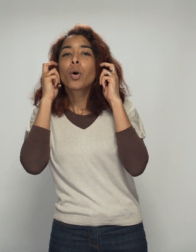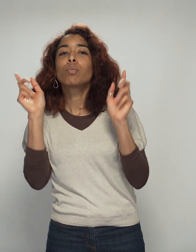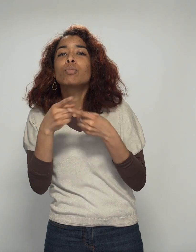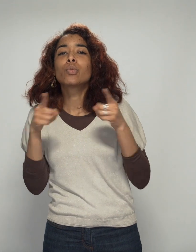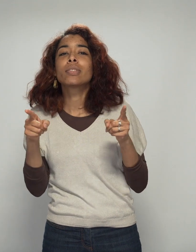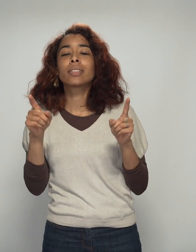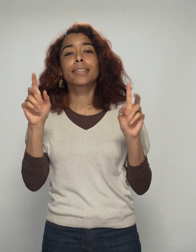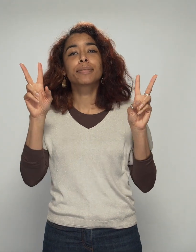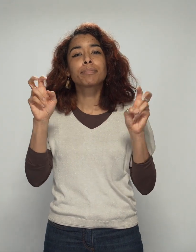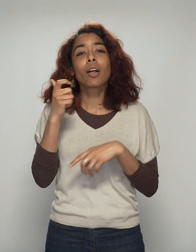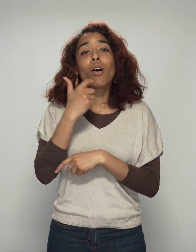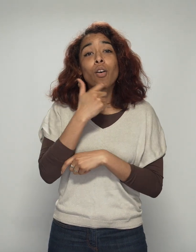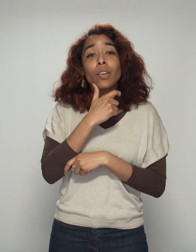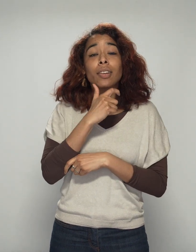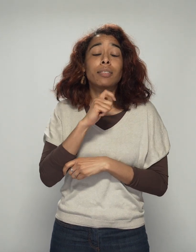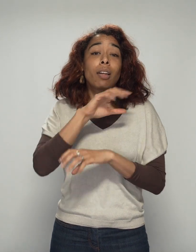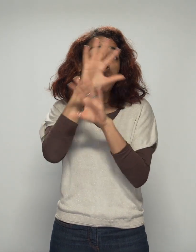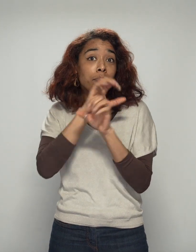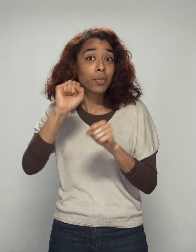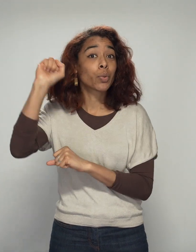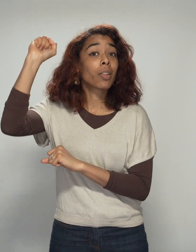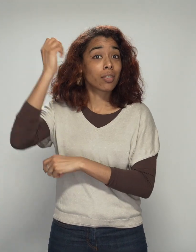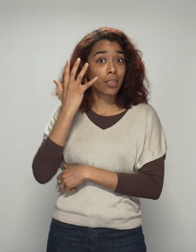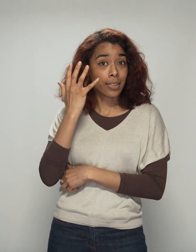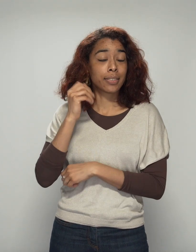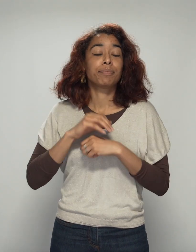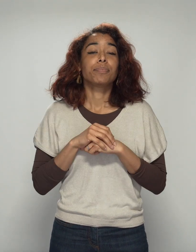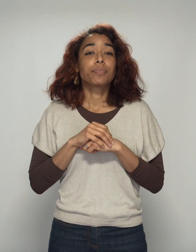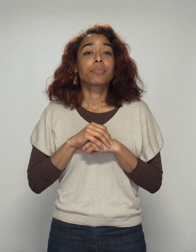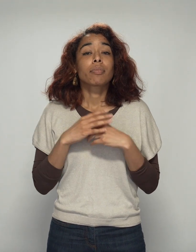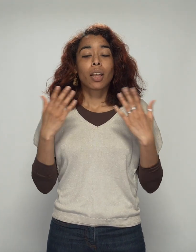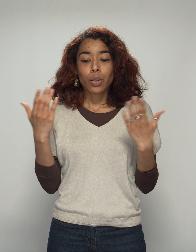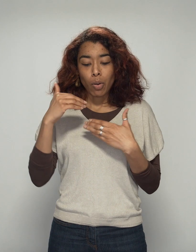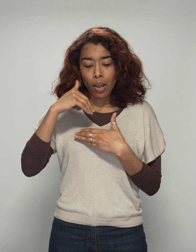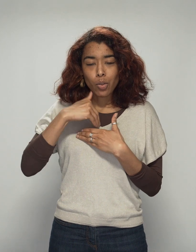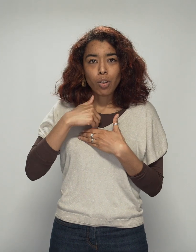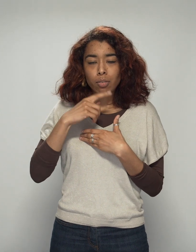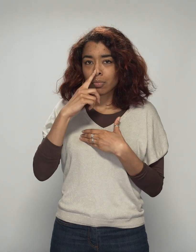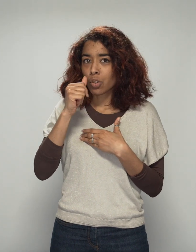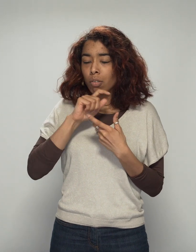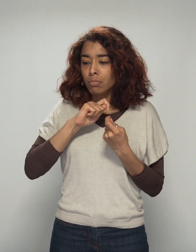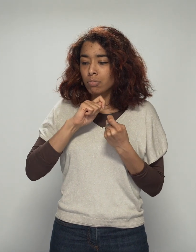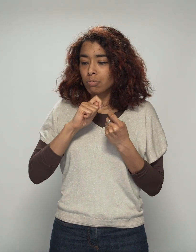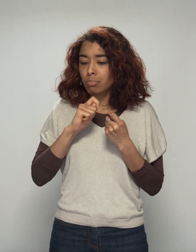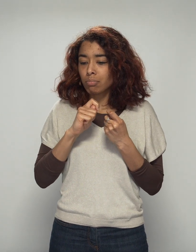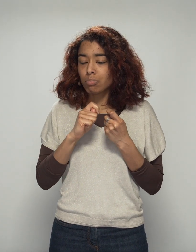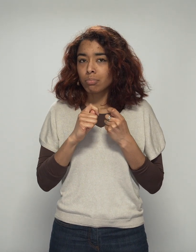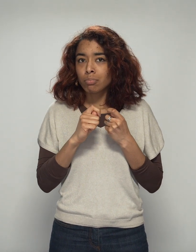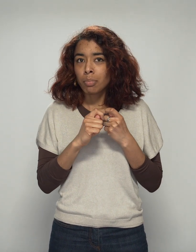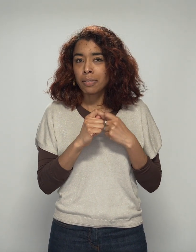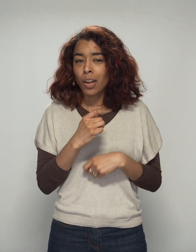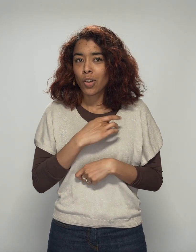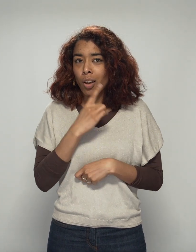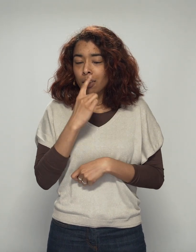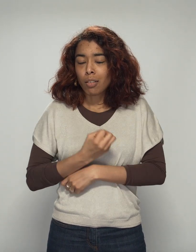Amazing Grace dans mon MP3 que j'ai écouté tout au long du trajet. Et là, il y a quelque chose qui a commencé à se passer en moi